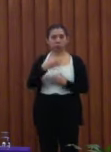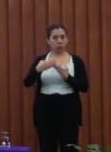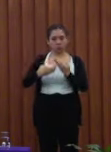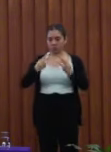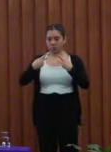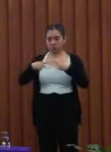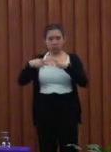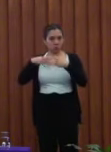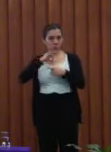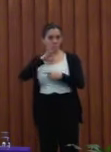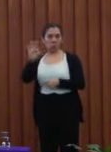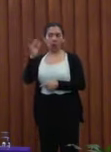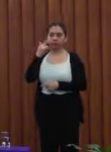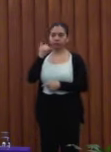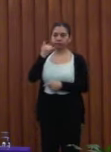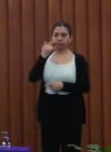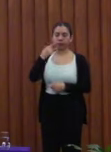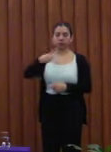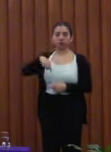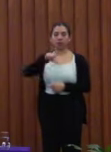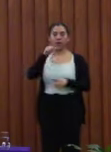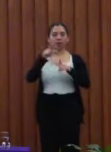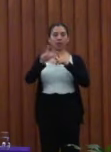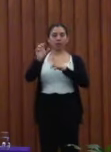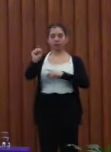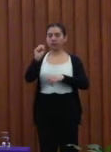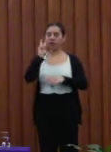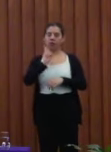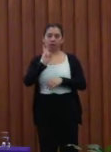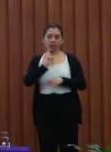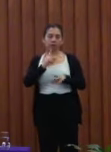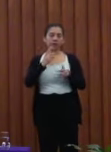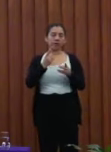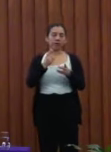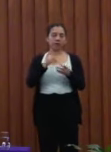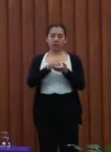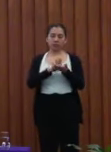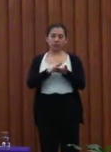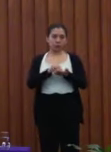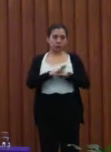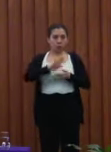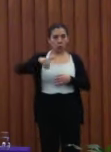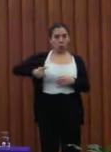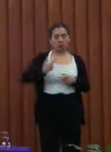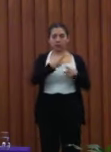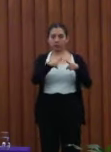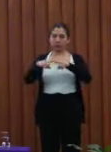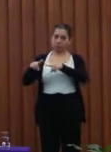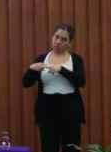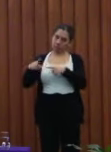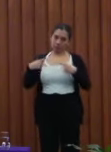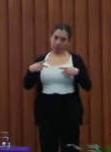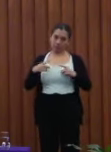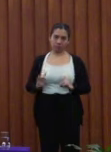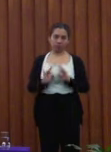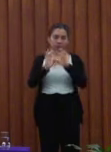Ahorita estamos, más bien el equipo de letra S está trabajando para documentar todos los casos que tienen. Recordemos que ellos